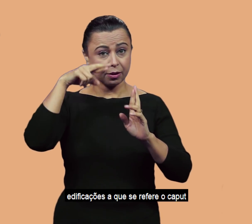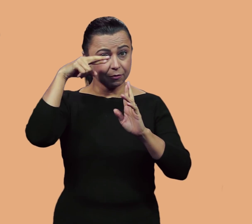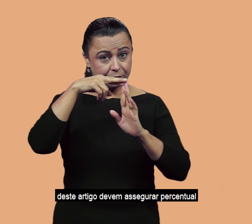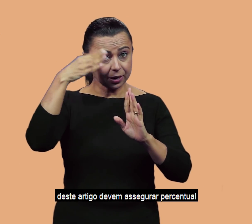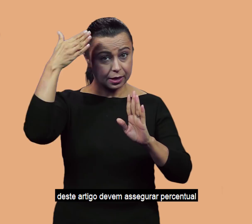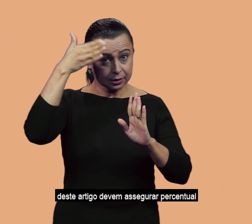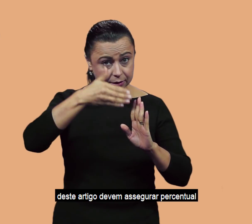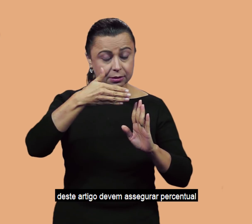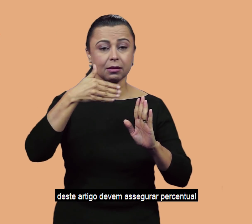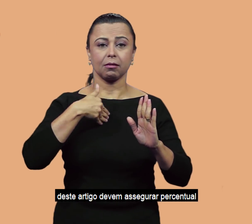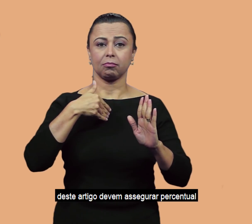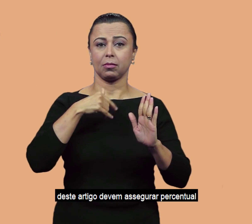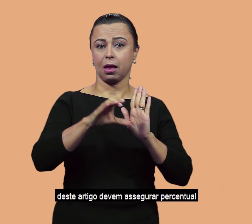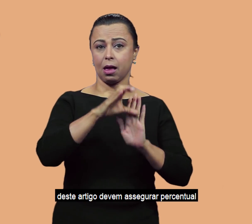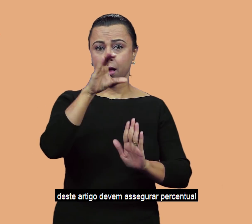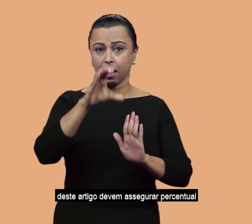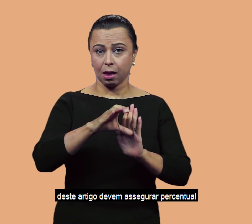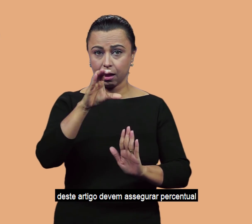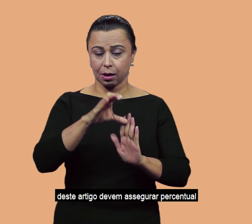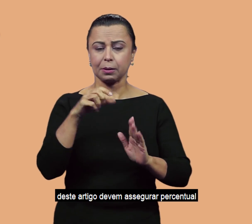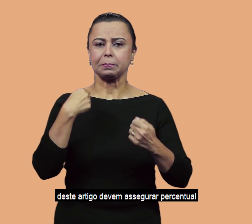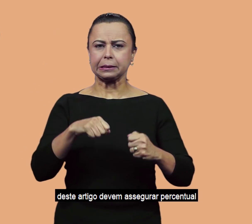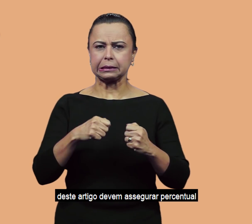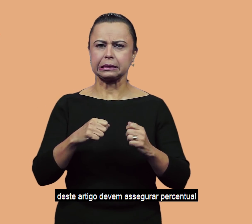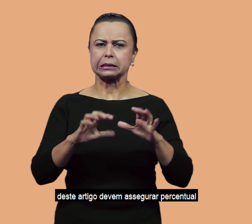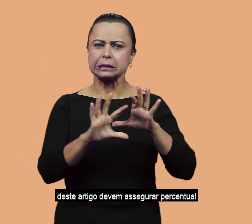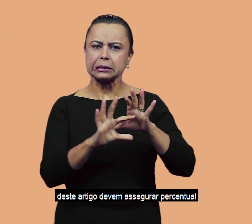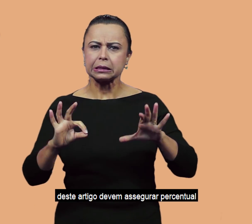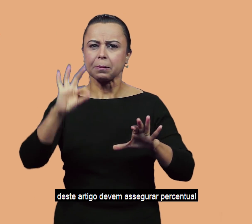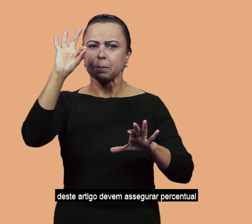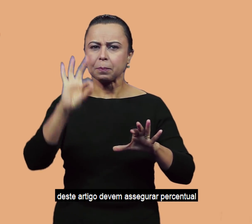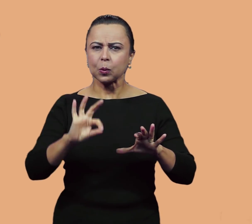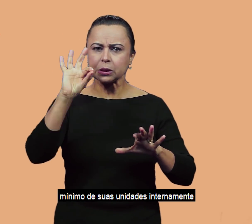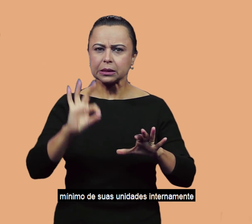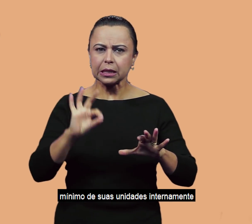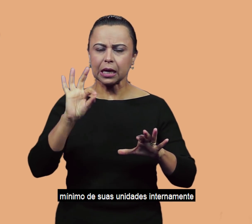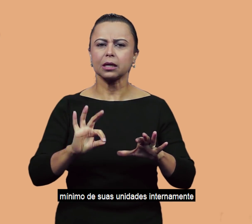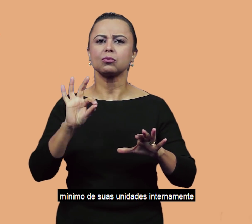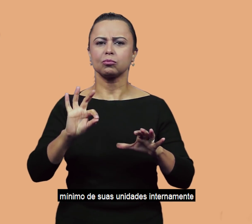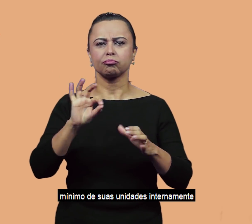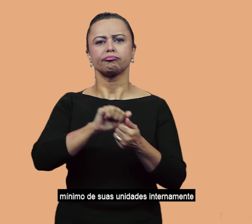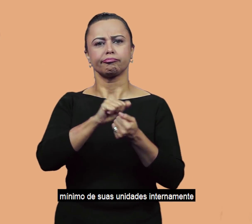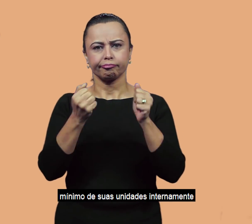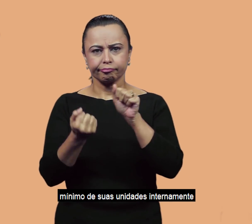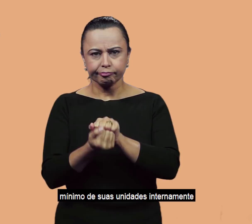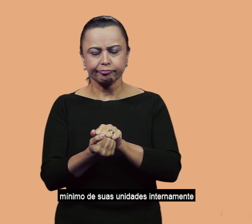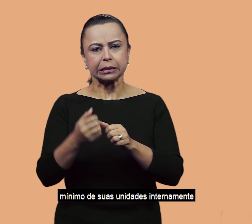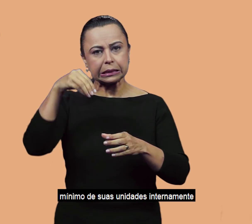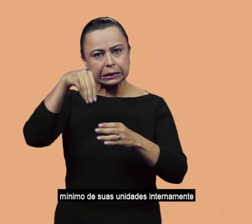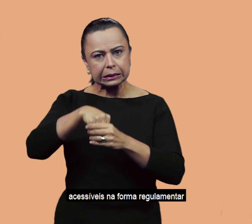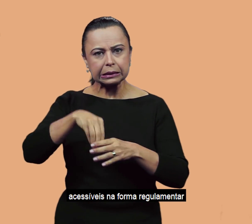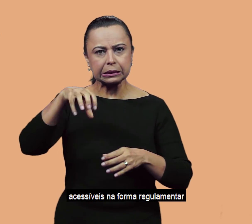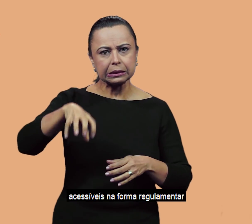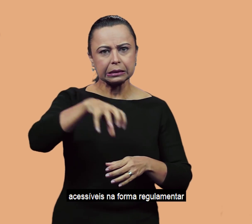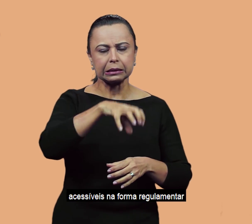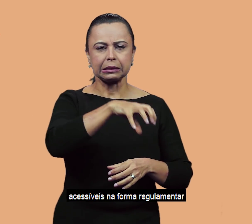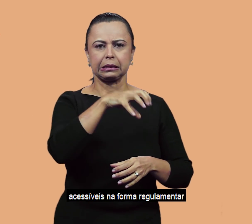deste artigo devem assegurar percentual mínimo de suas unidades internamente acessíveis na